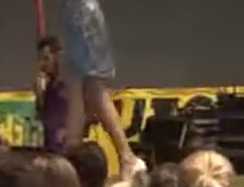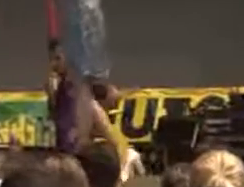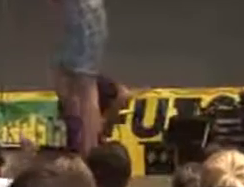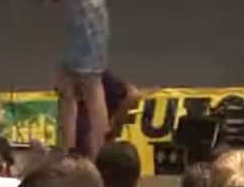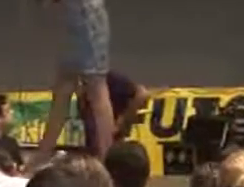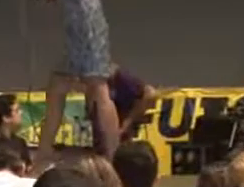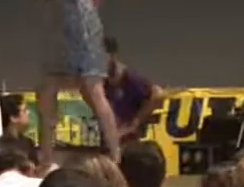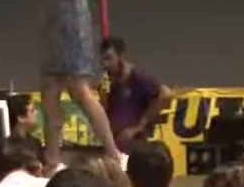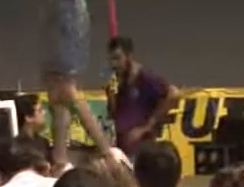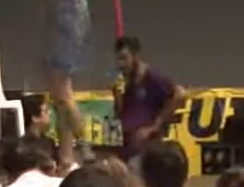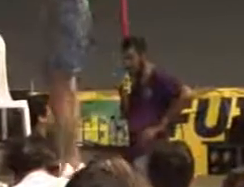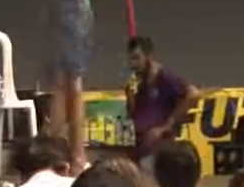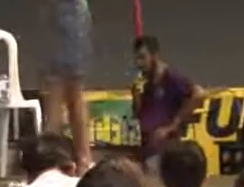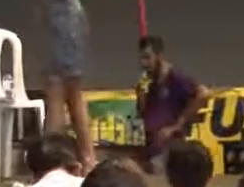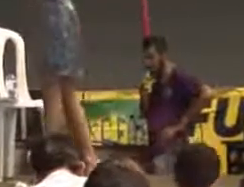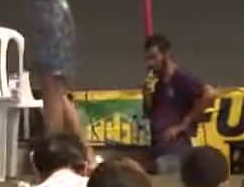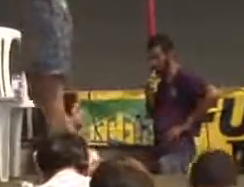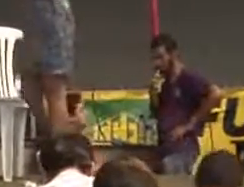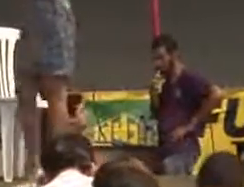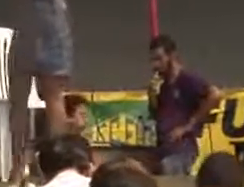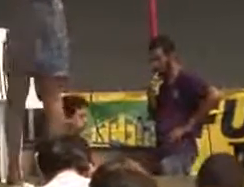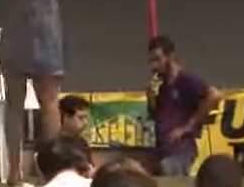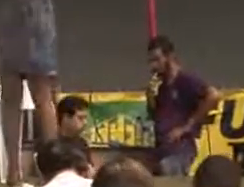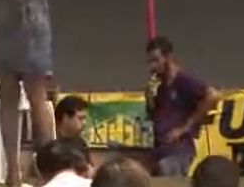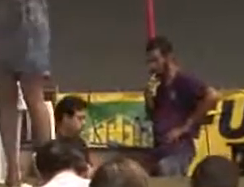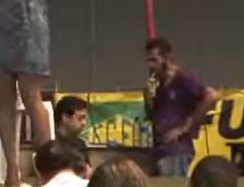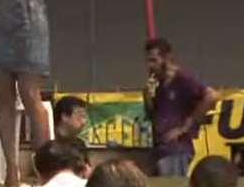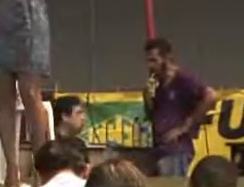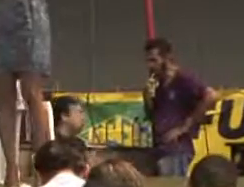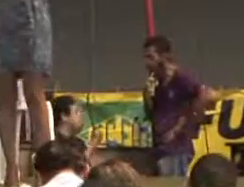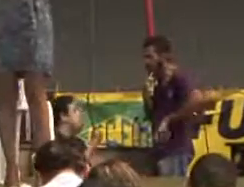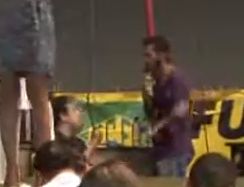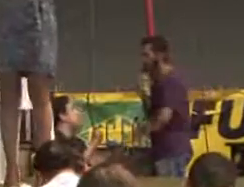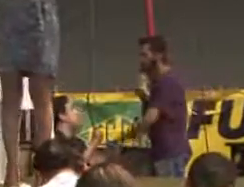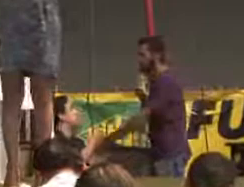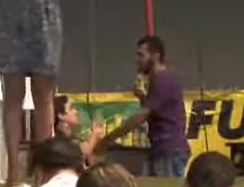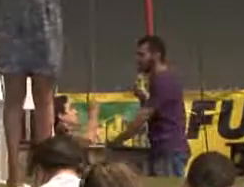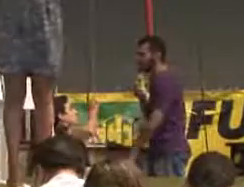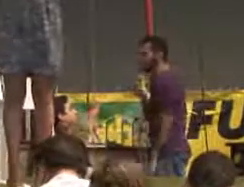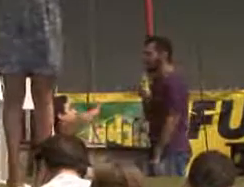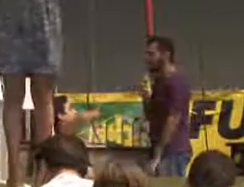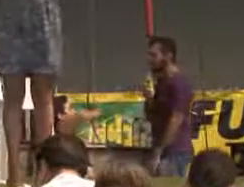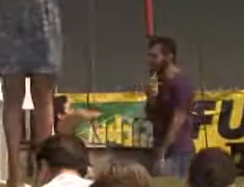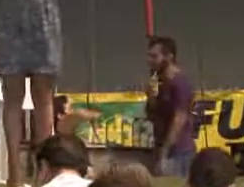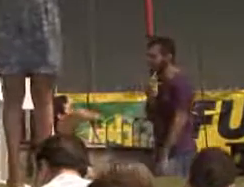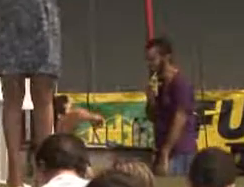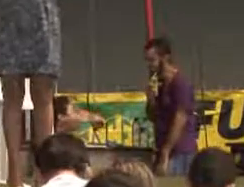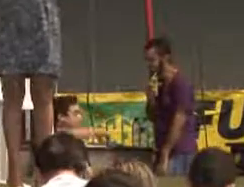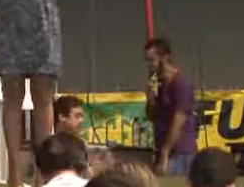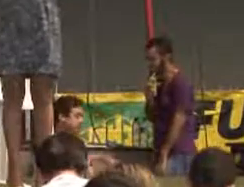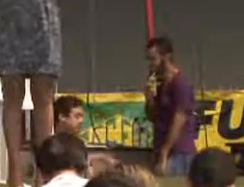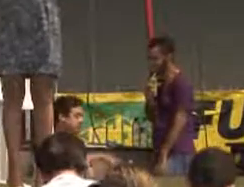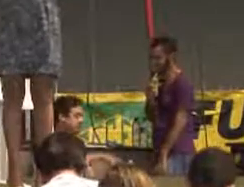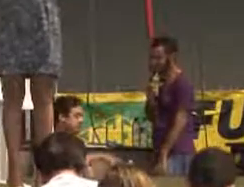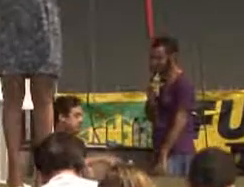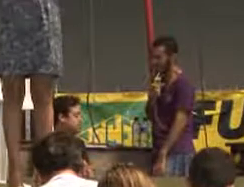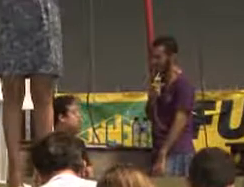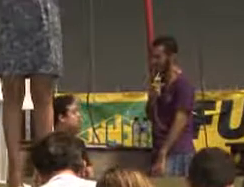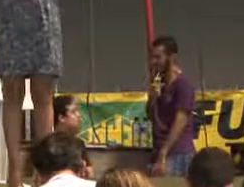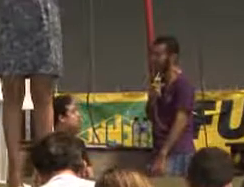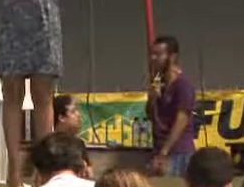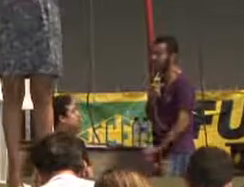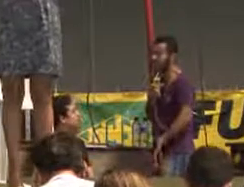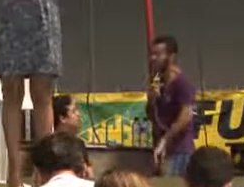aí no seu módulo uma observação. A professora disse que eu transformasse esse bendito tema